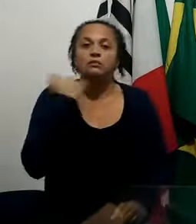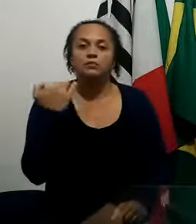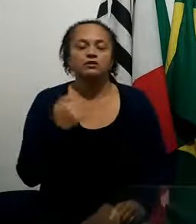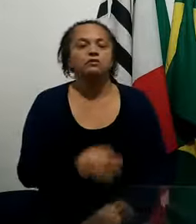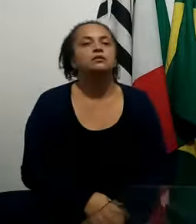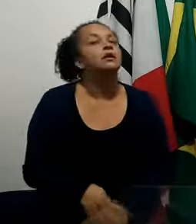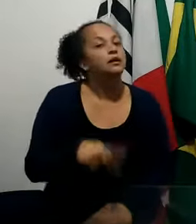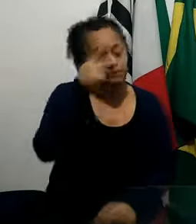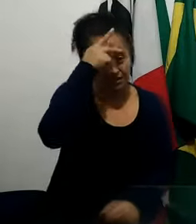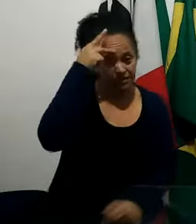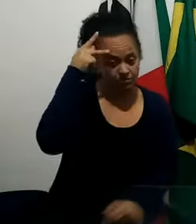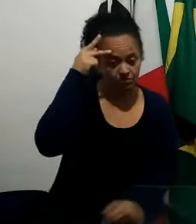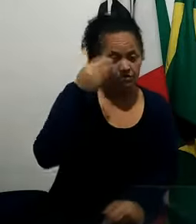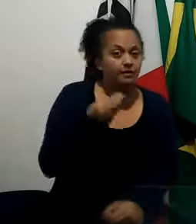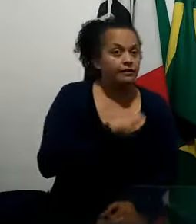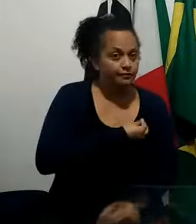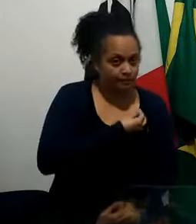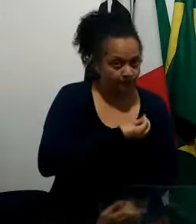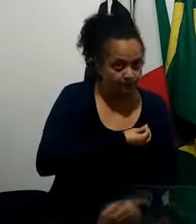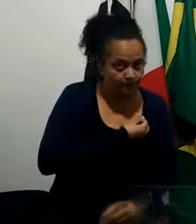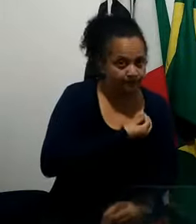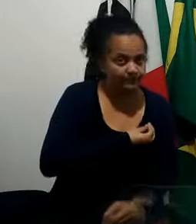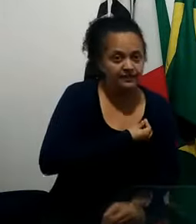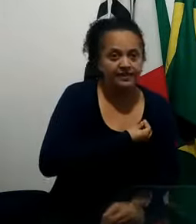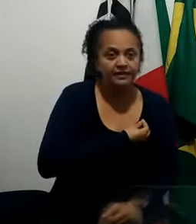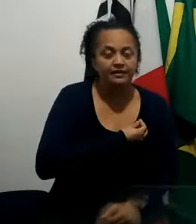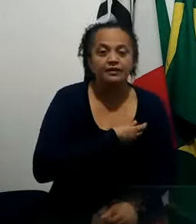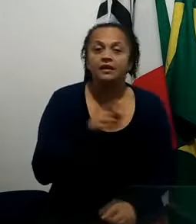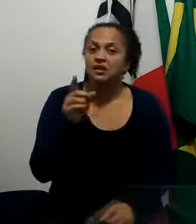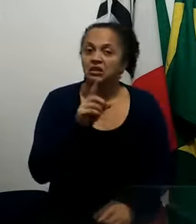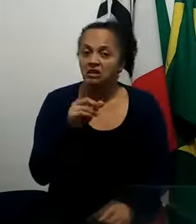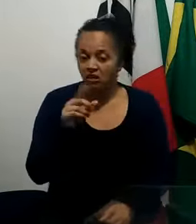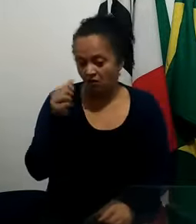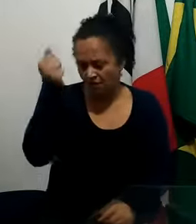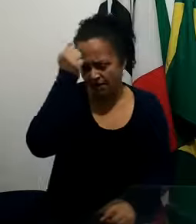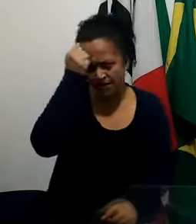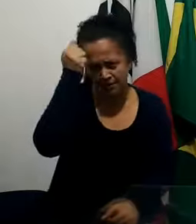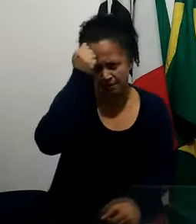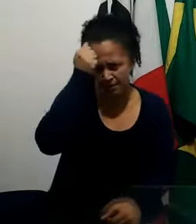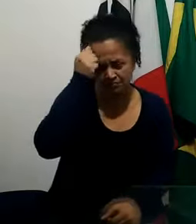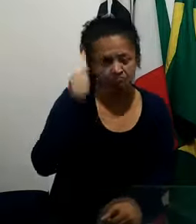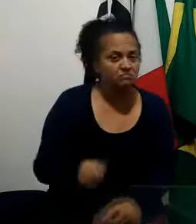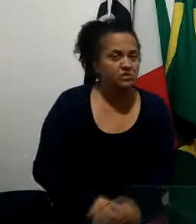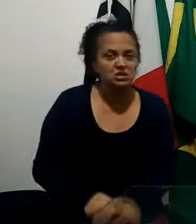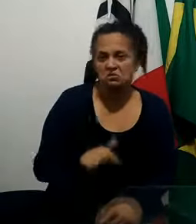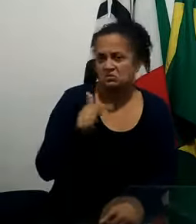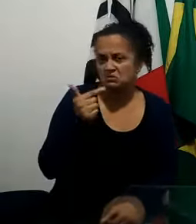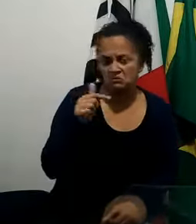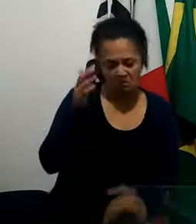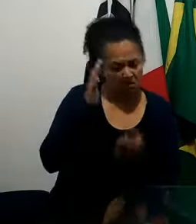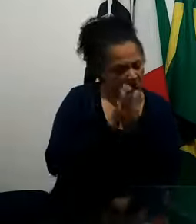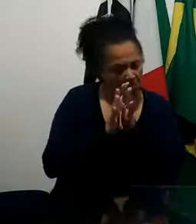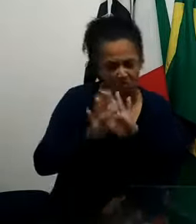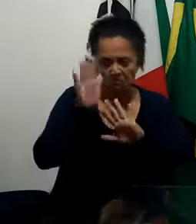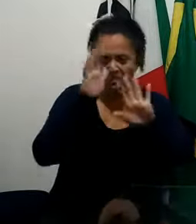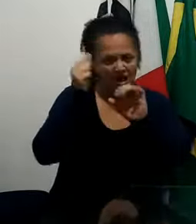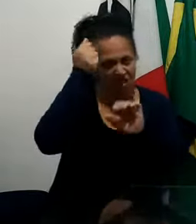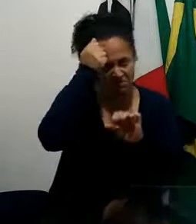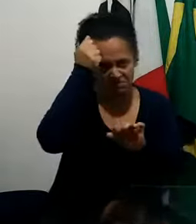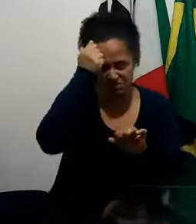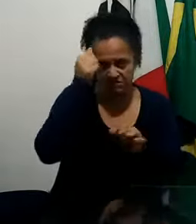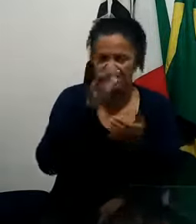versos 20 e 21, não se arrependeram das más obras, nem da idolatria, nem do assassinato, nem